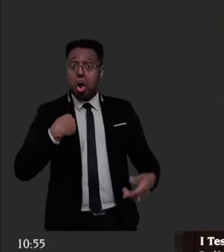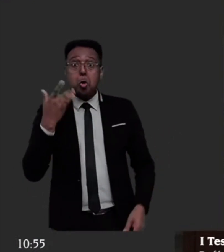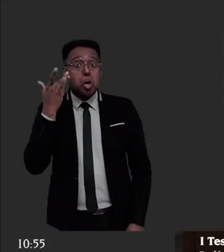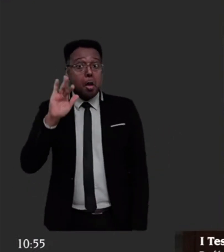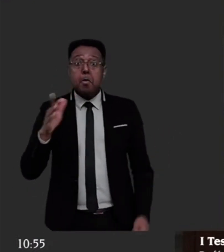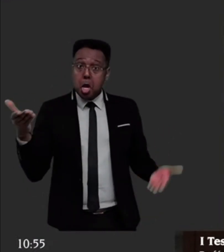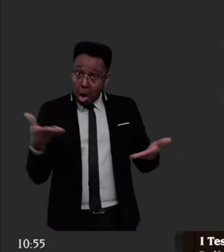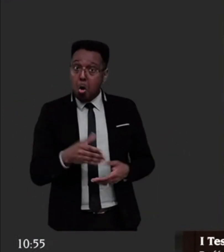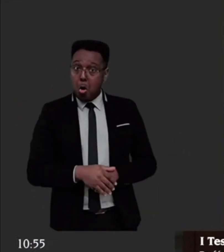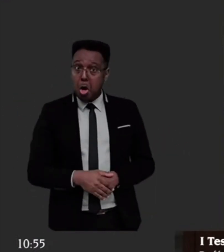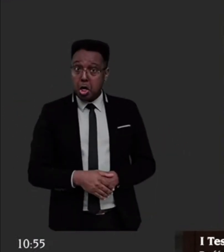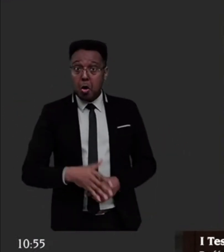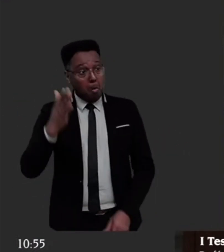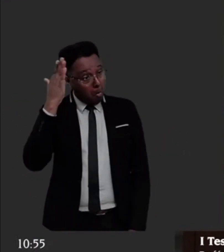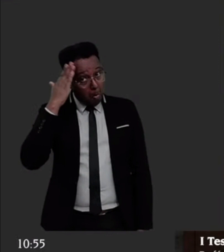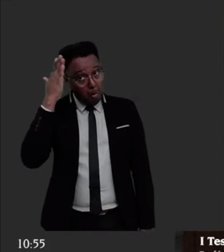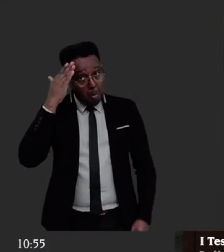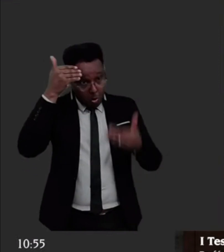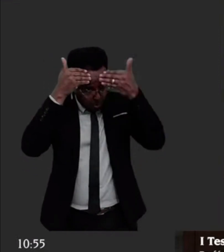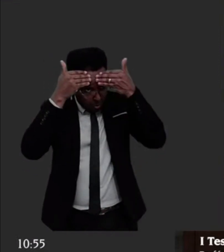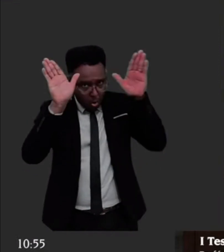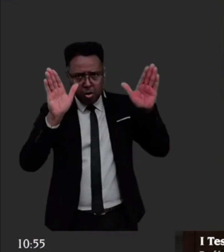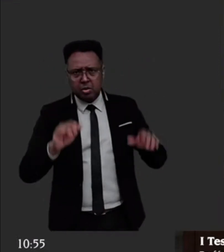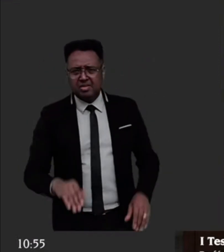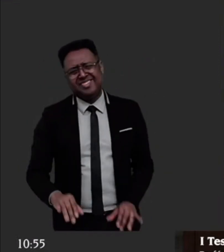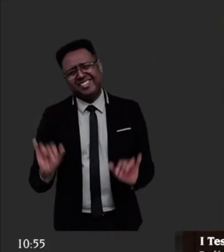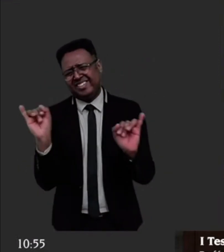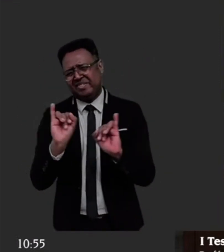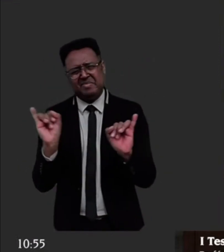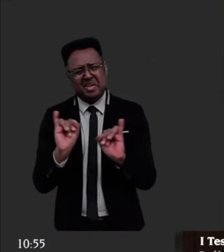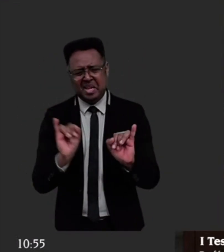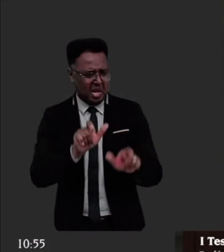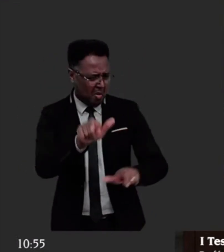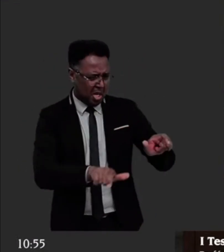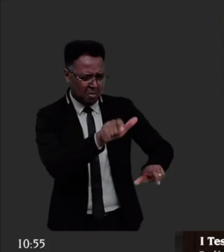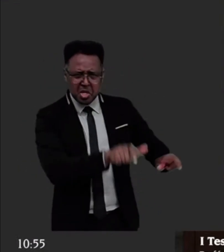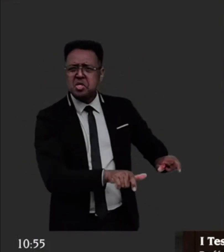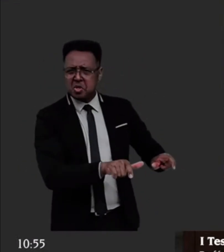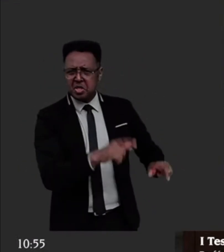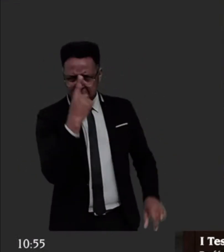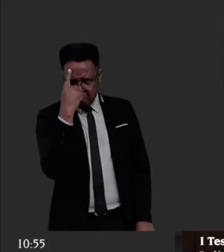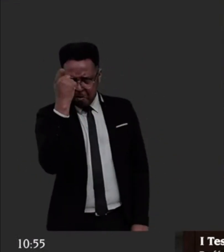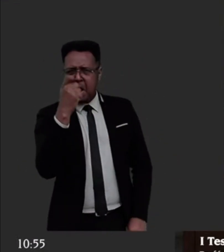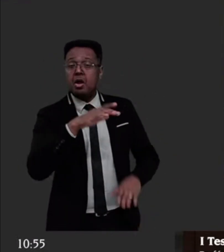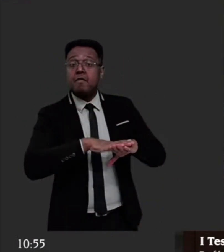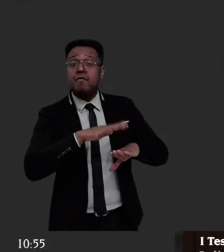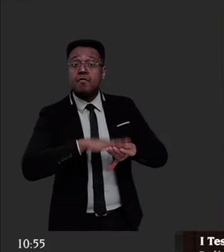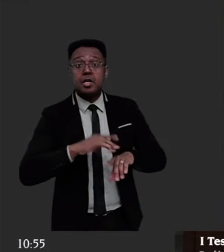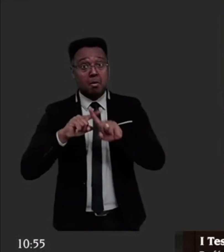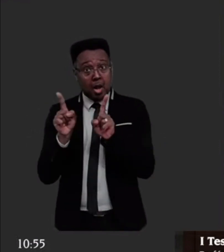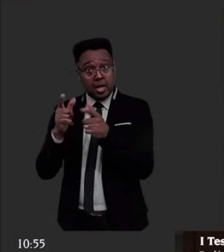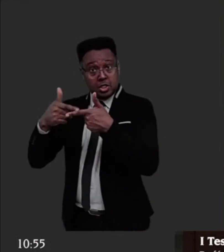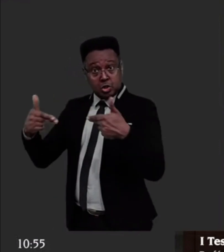irmão. Isso aí é coisa composta pelo homem. A luz que vem de Deus enche o coração de